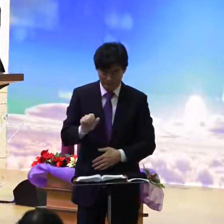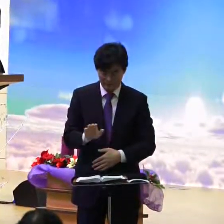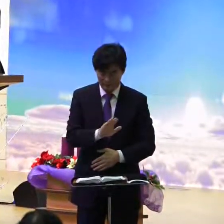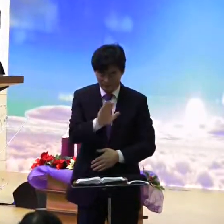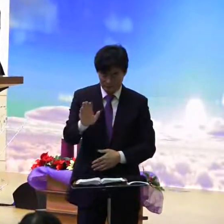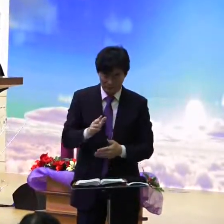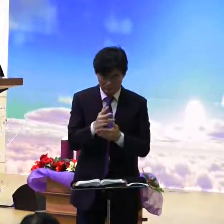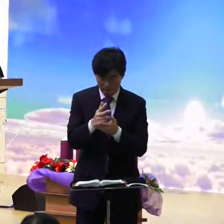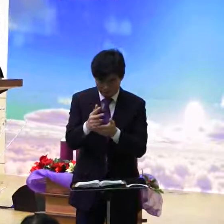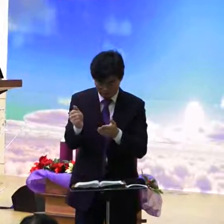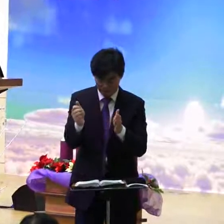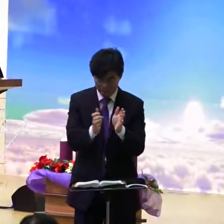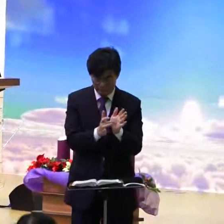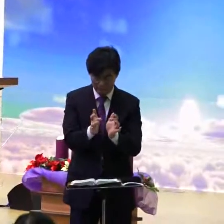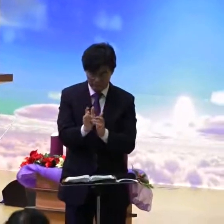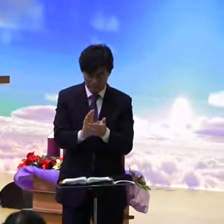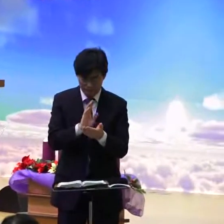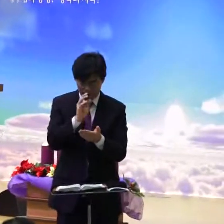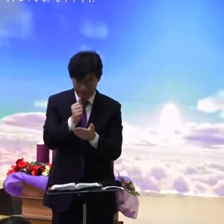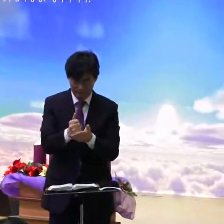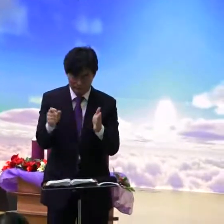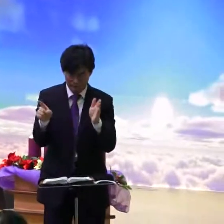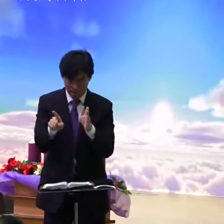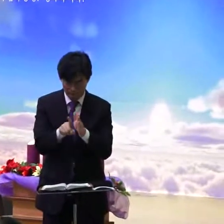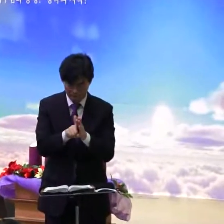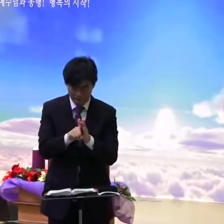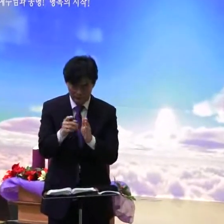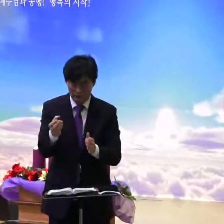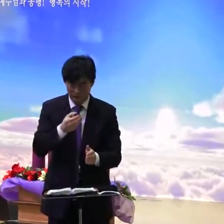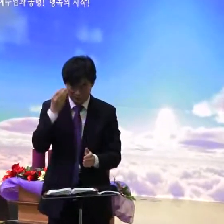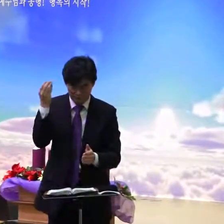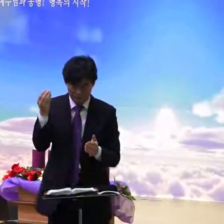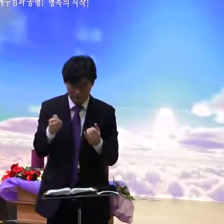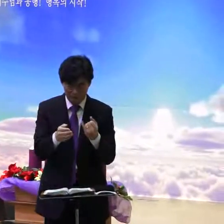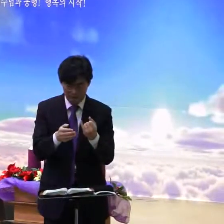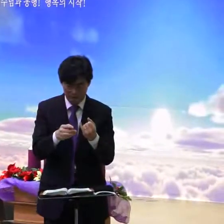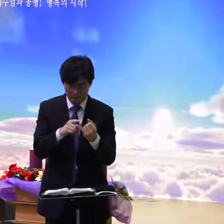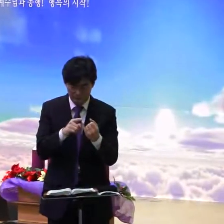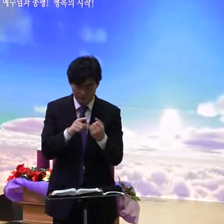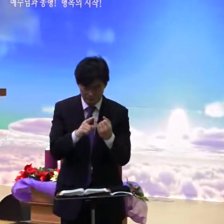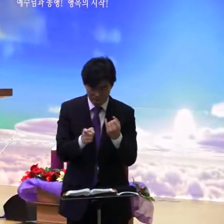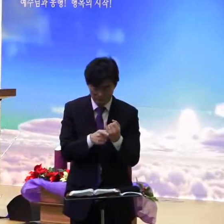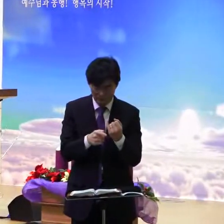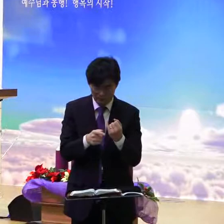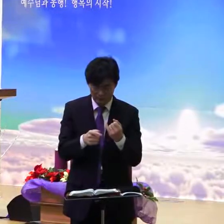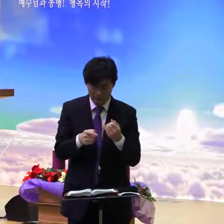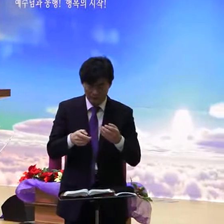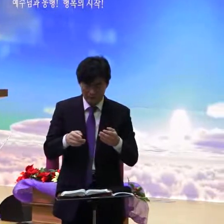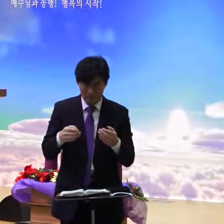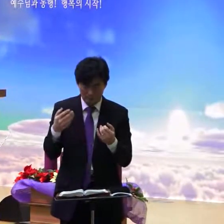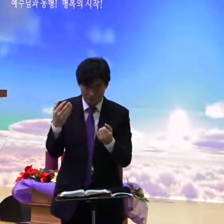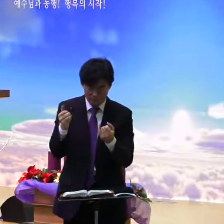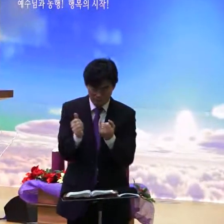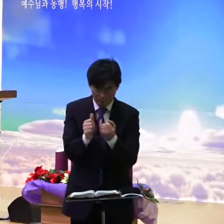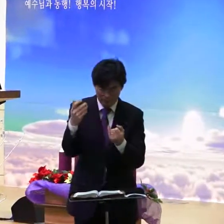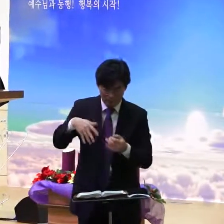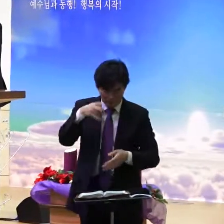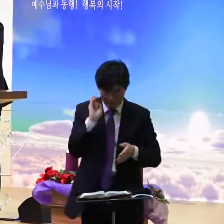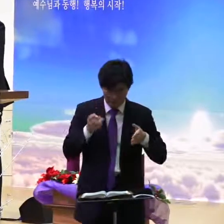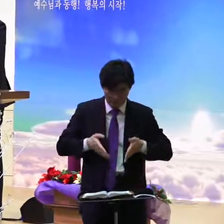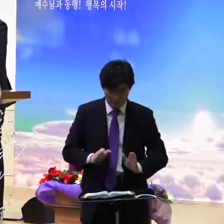믿습니다. 그는 성령으로 잉태되어 동정녀 마리아에게서 나시고 본디오 빌라도에게 고난을